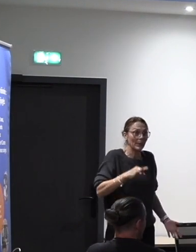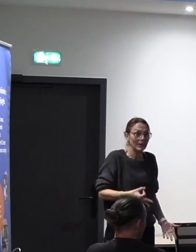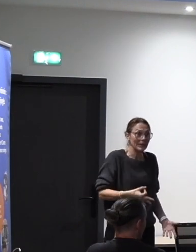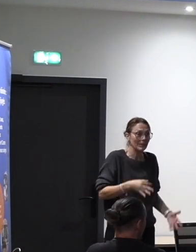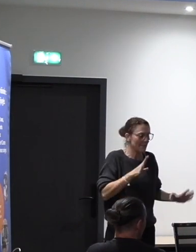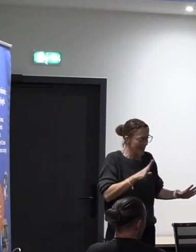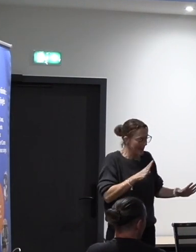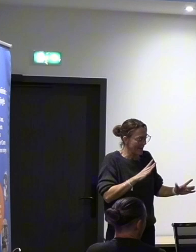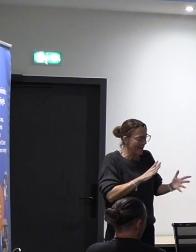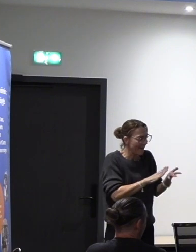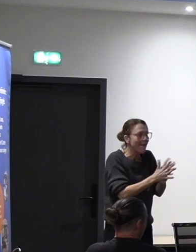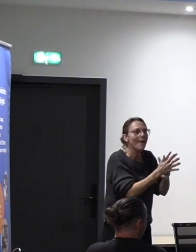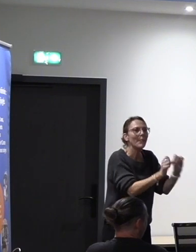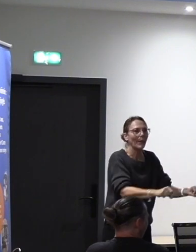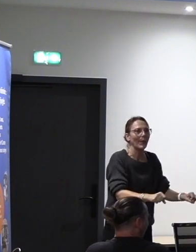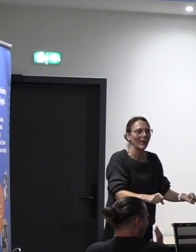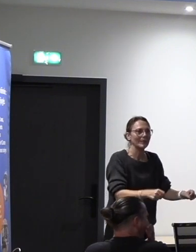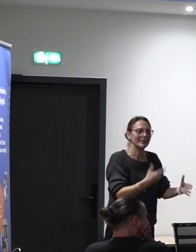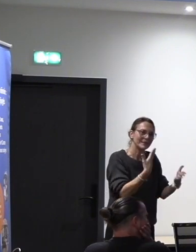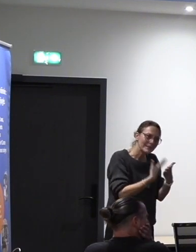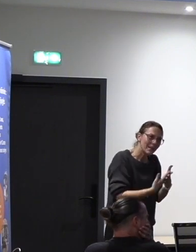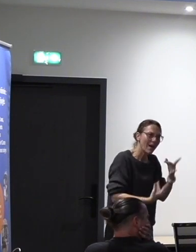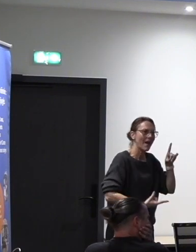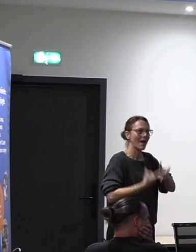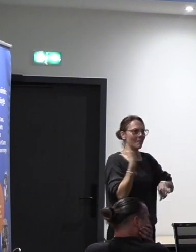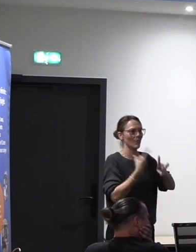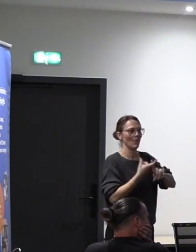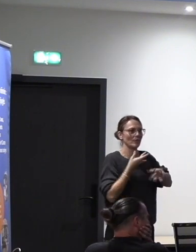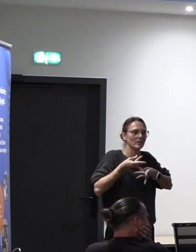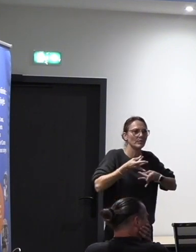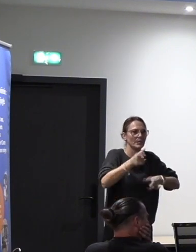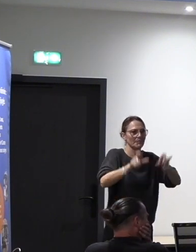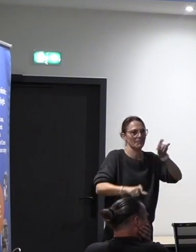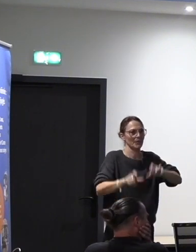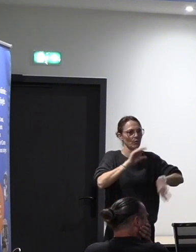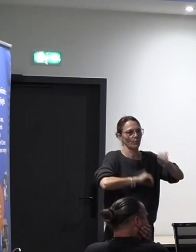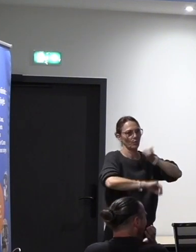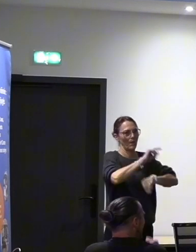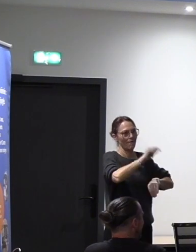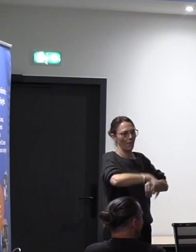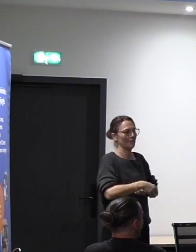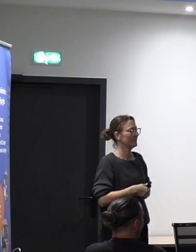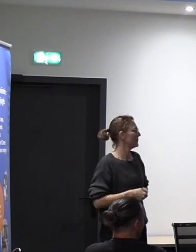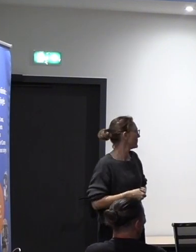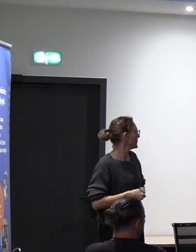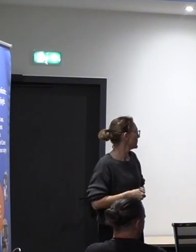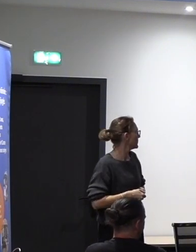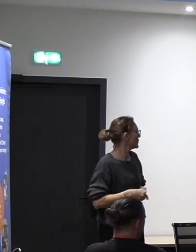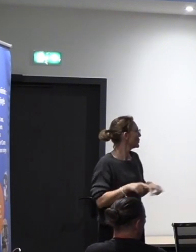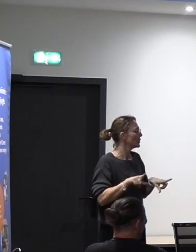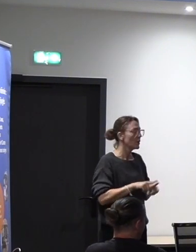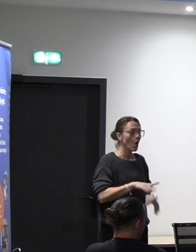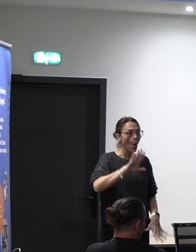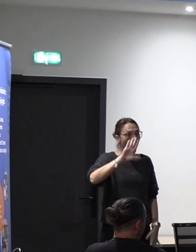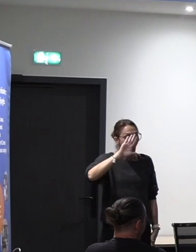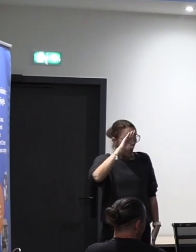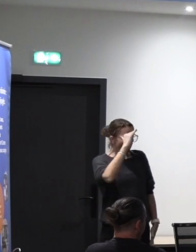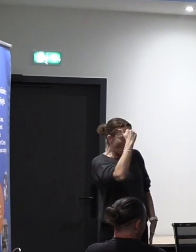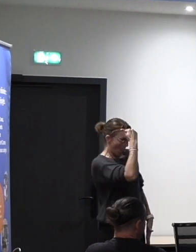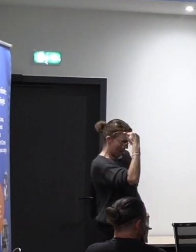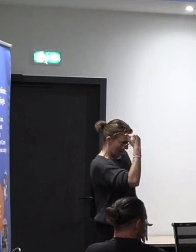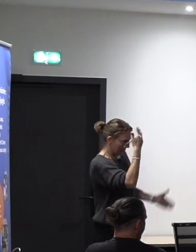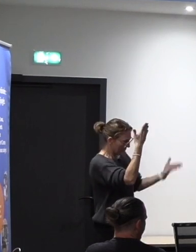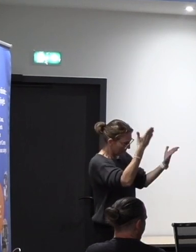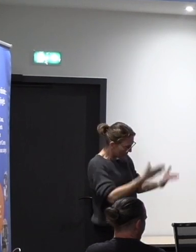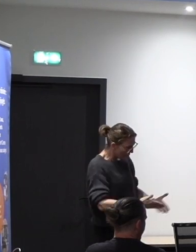fais quelque chose. Et je crois que c'est fondamental de les sensibiliser. C'est la reconnaissance. Je te reconnais